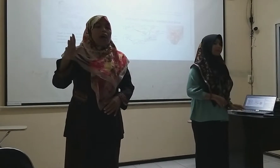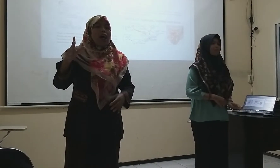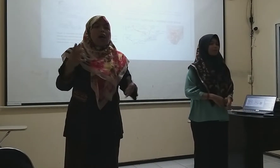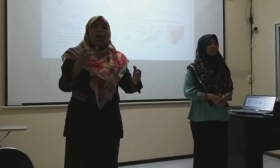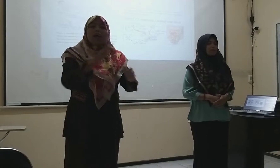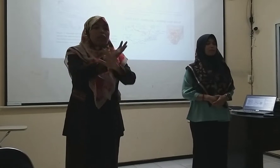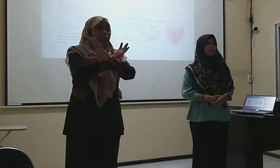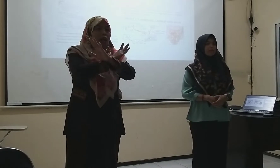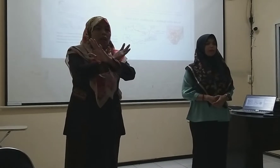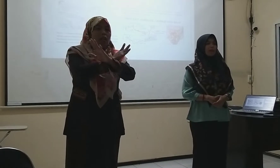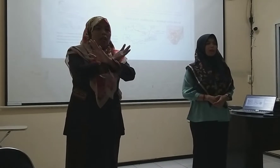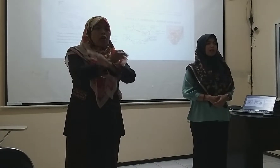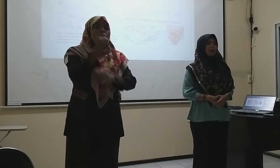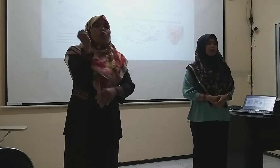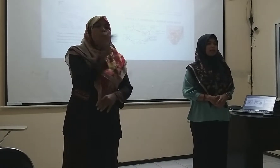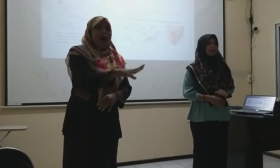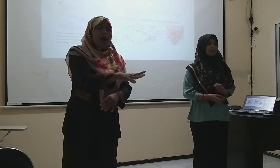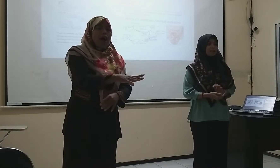ini